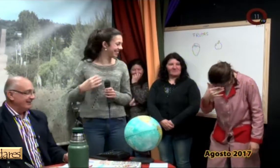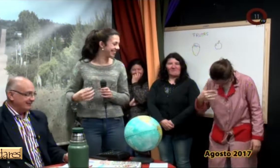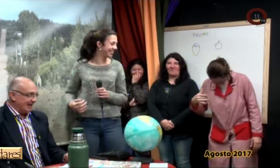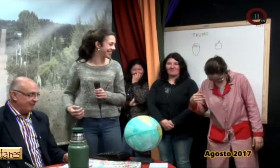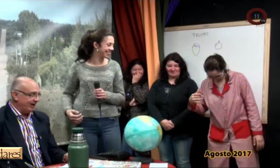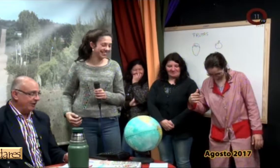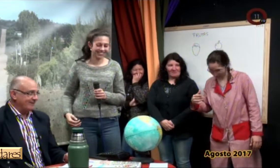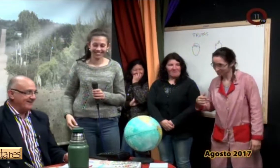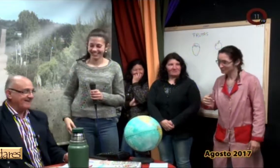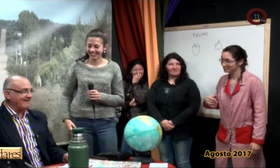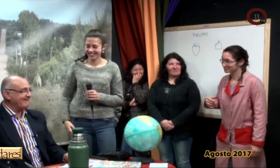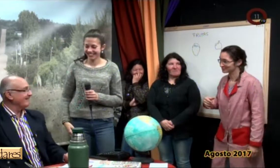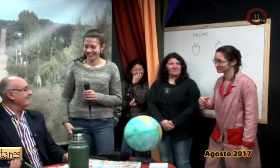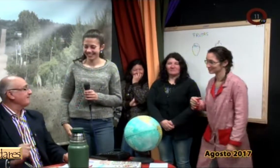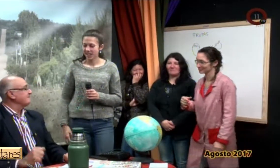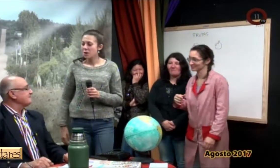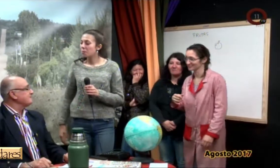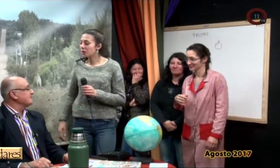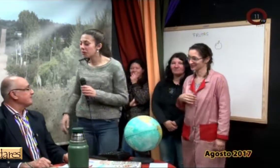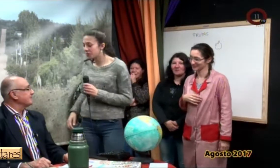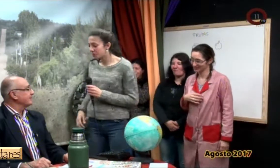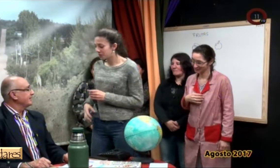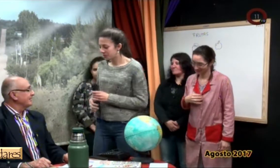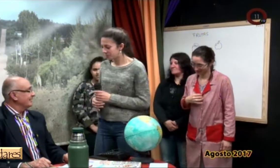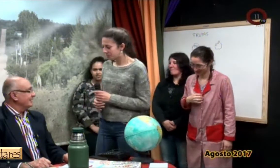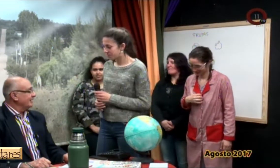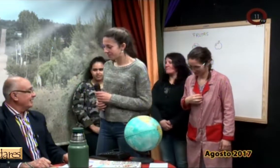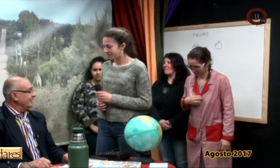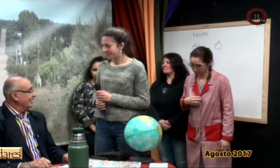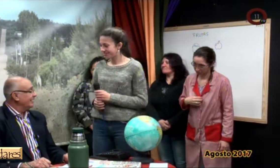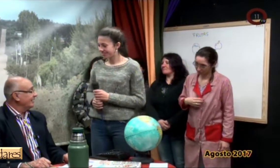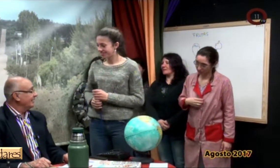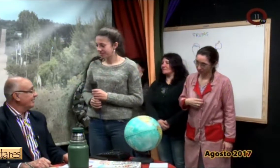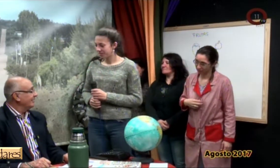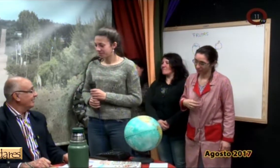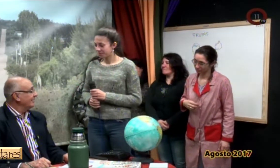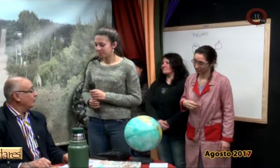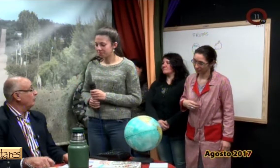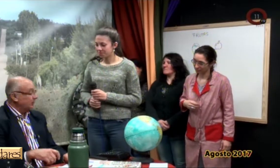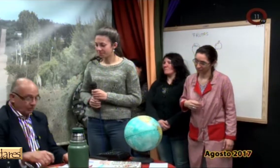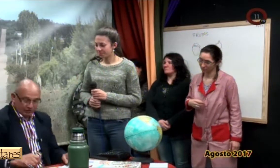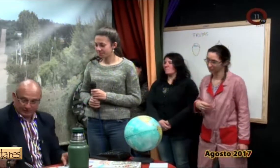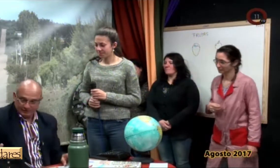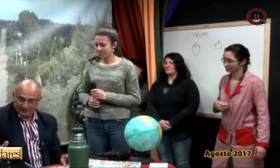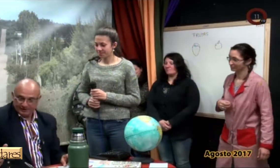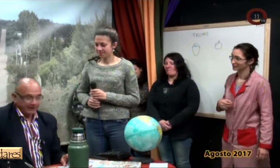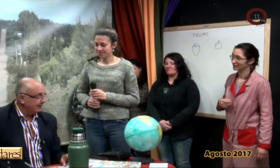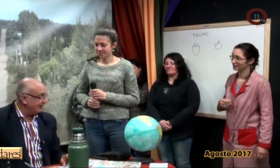Ah, frego Boleto a Colón, por favor ¿Eh? ¿Un boleto a Colón? Es